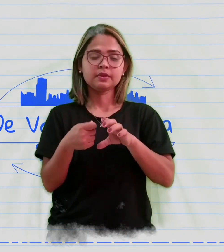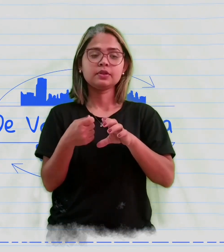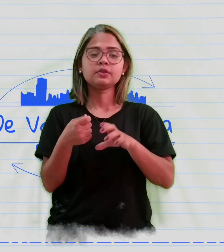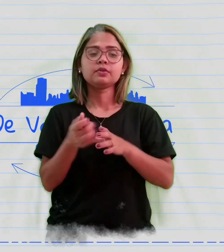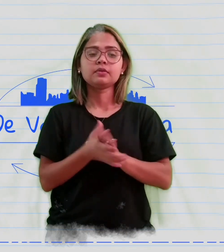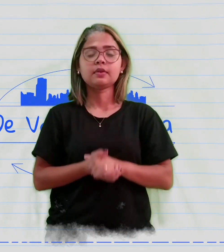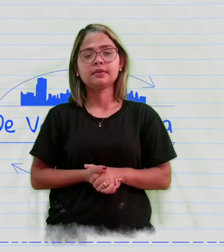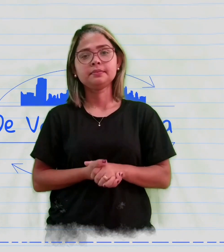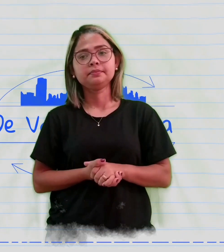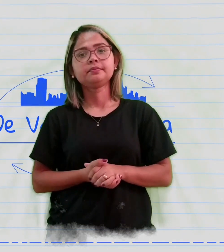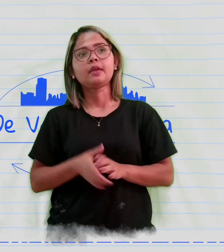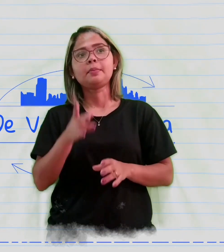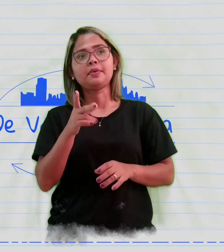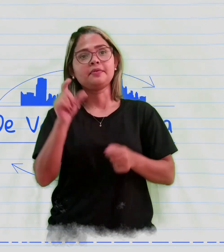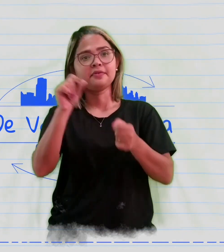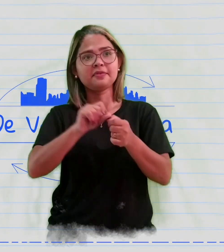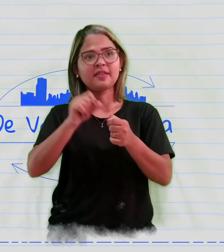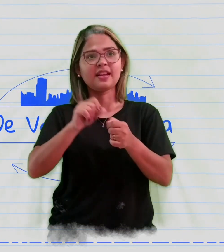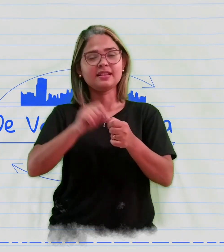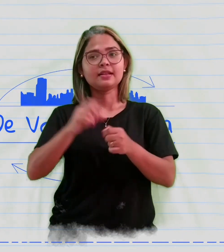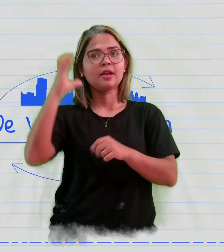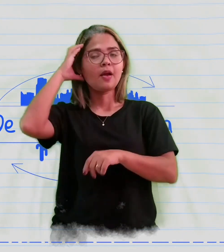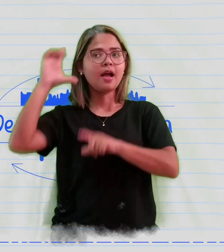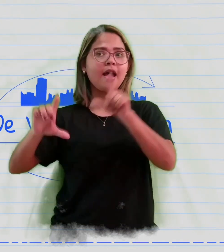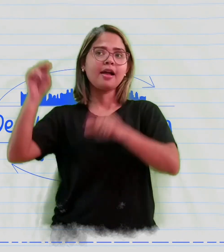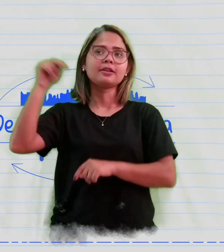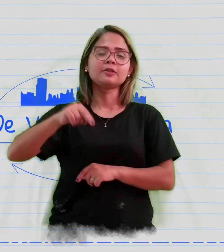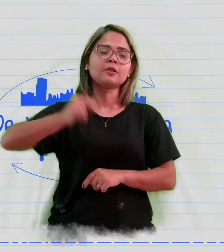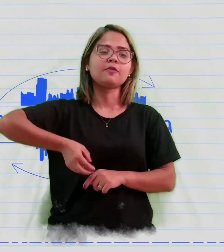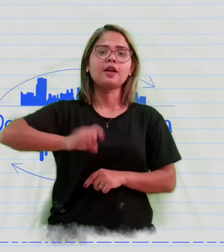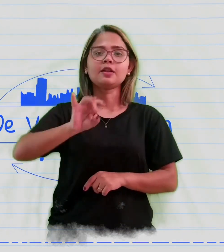essas músicas aqui, vamos fazer uma radionovela, que vai ser uma série podcastal.